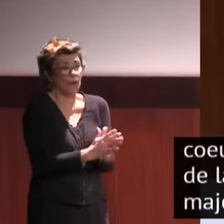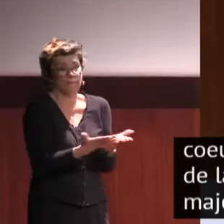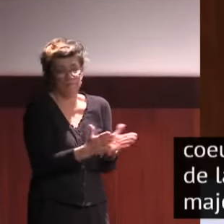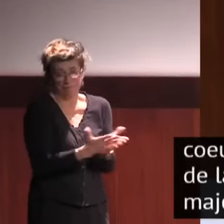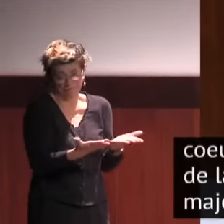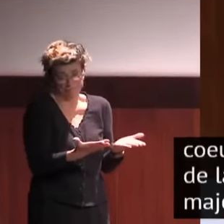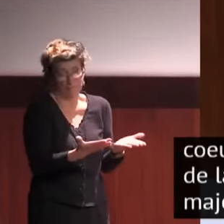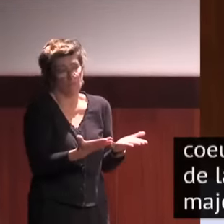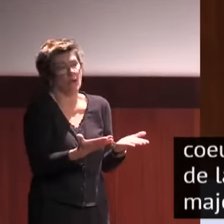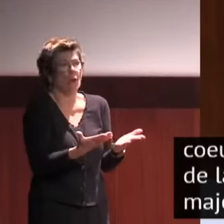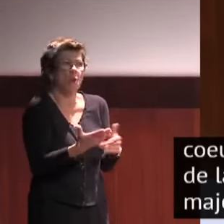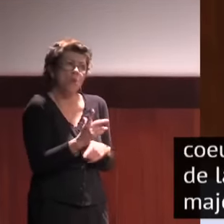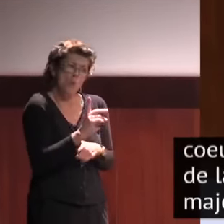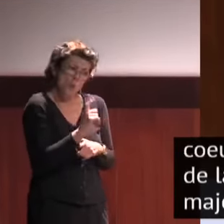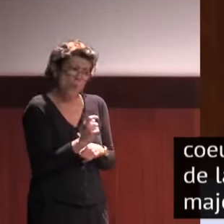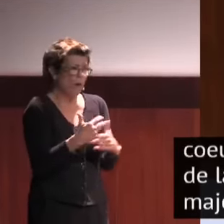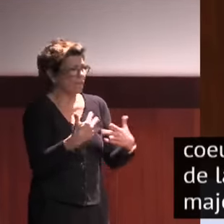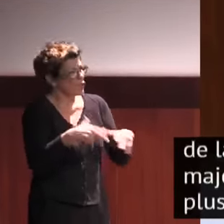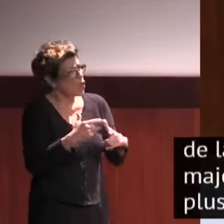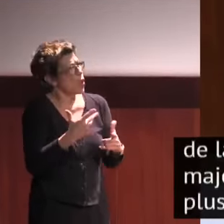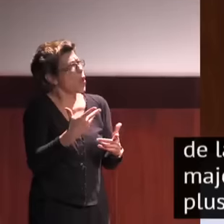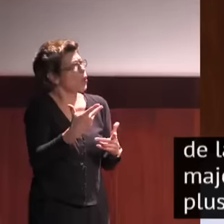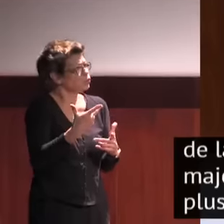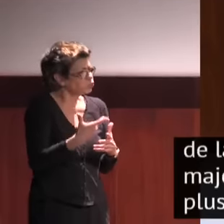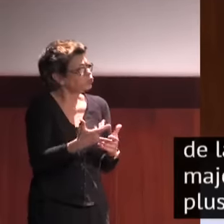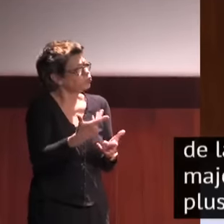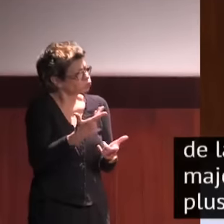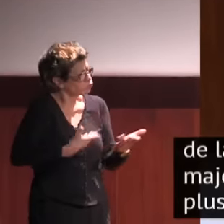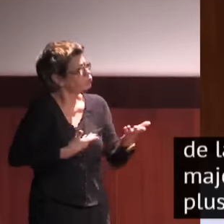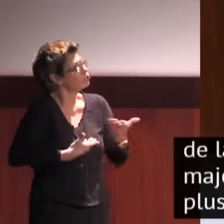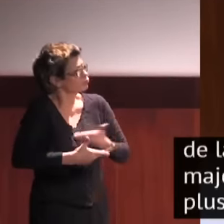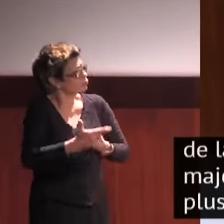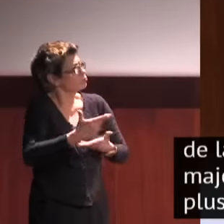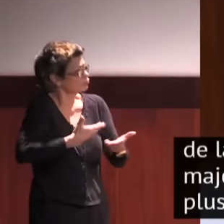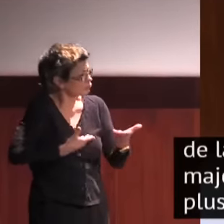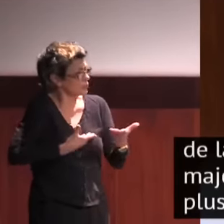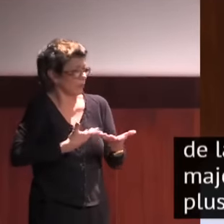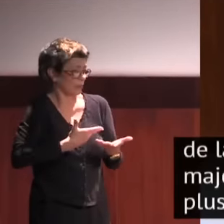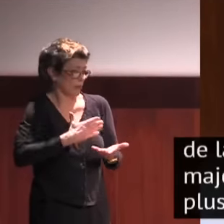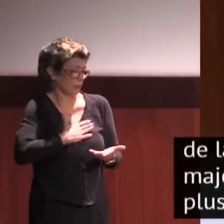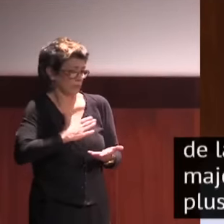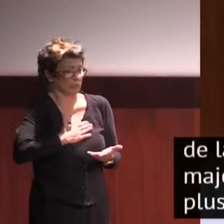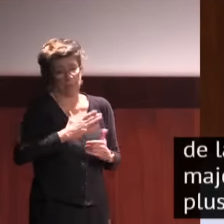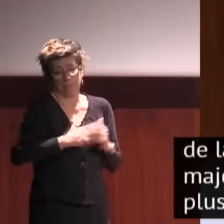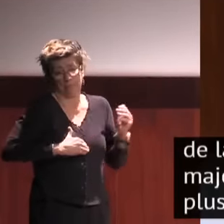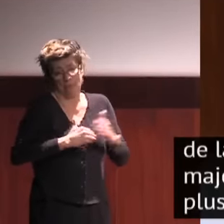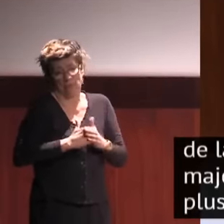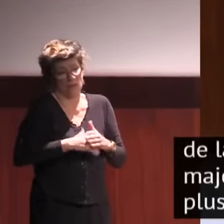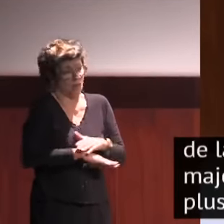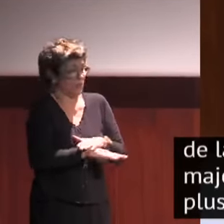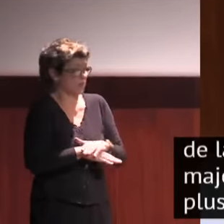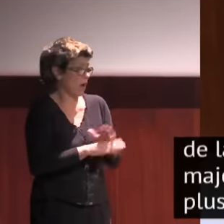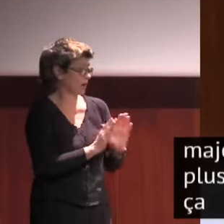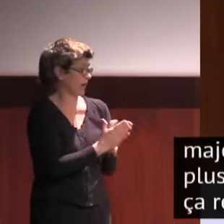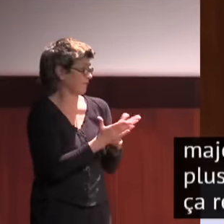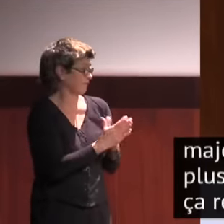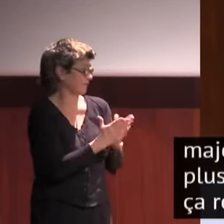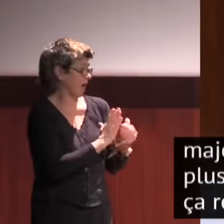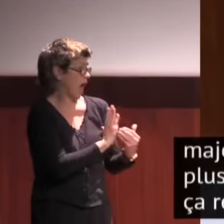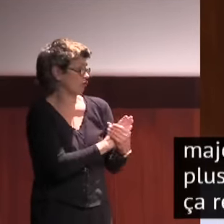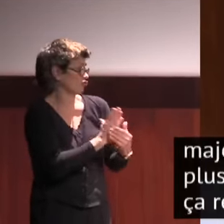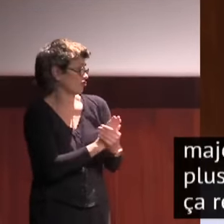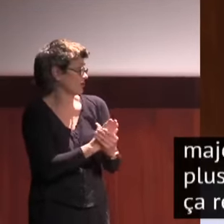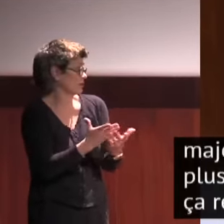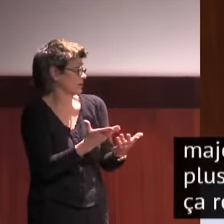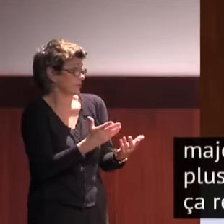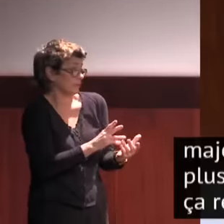plus en plus de vidéos qui arrivent. Mais pour la base de mon métier, ça reste les livres et les archives. Et ces archives-là vont forcément